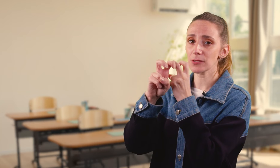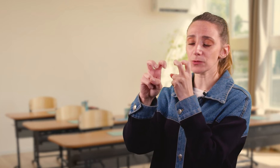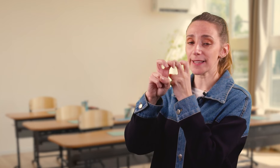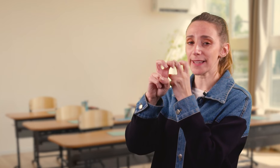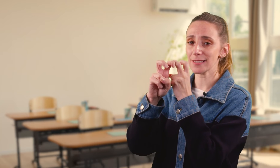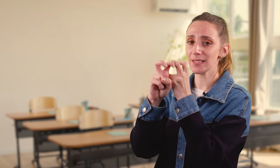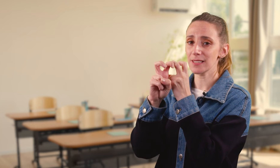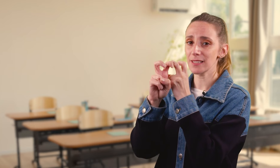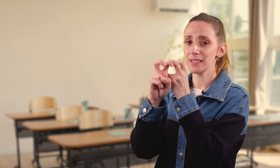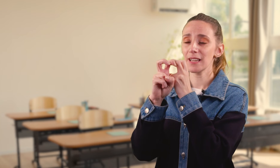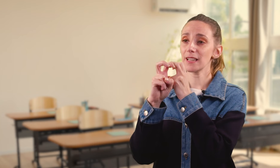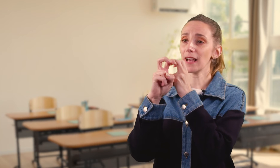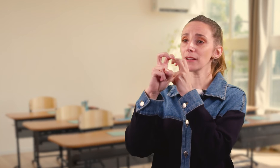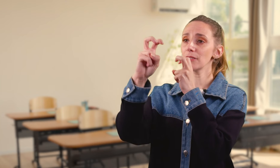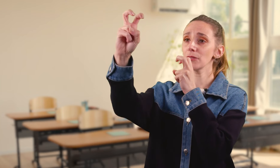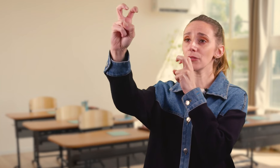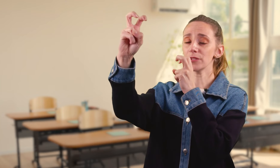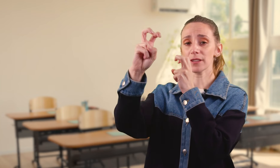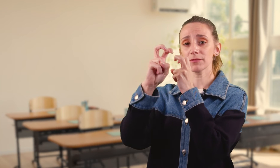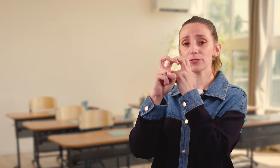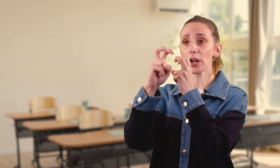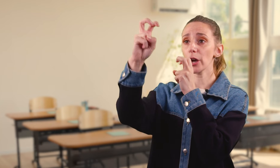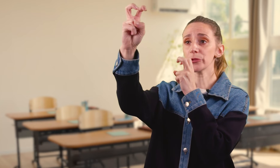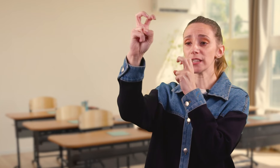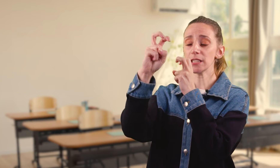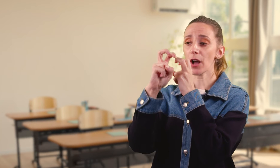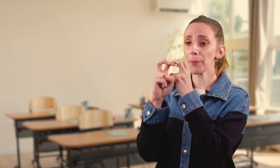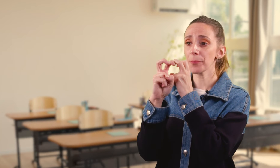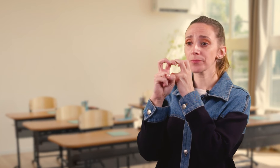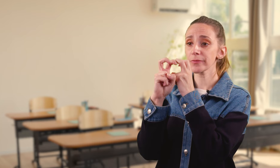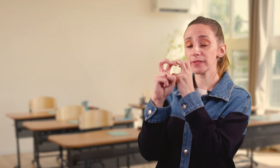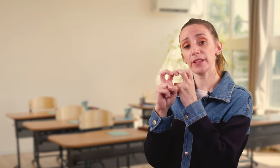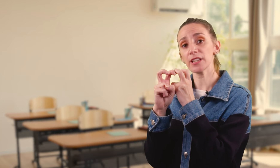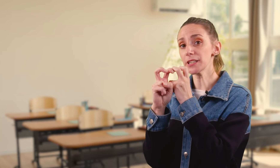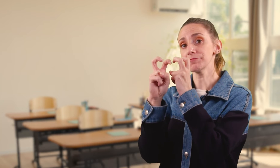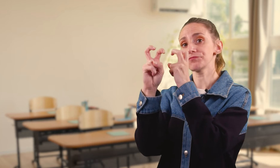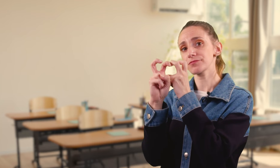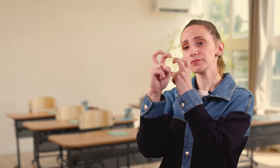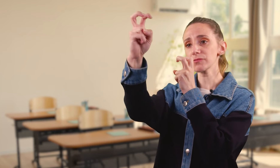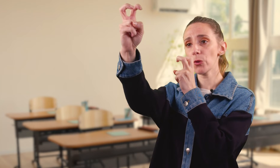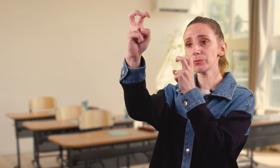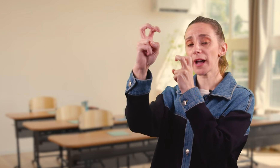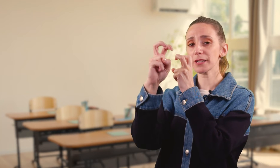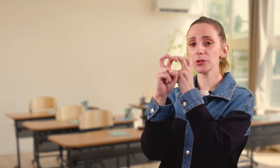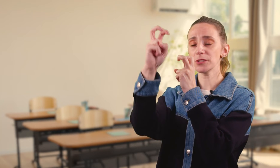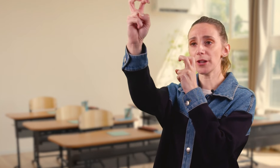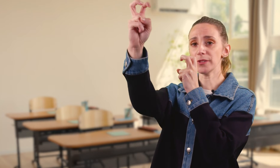index contre index. Et là, on vient faire comme on va dire un Téléphérique, on part sur une diagonale